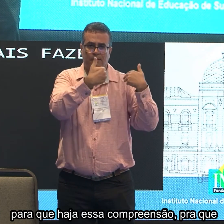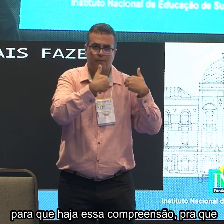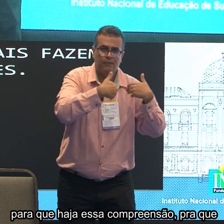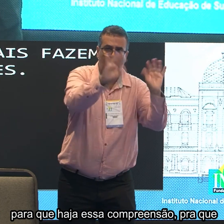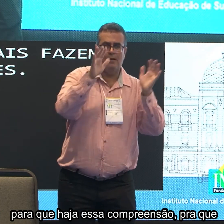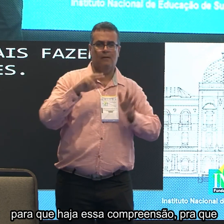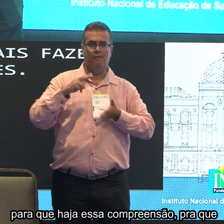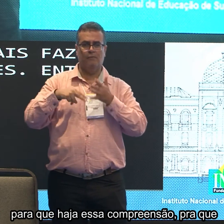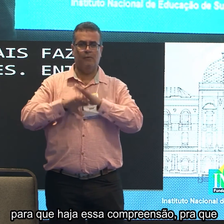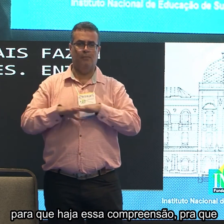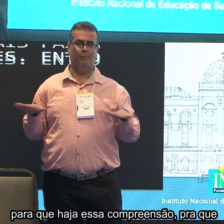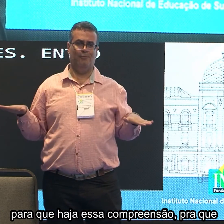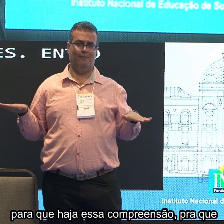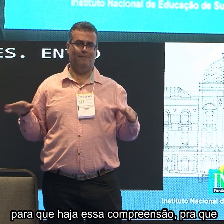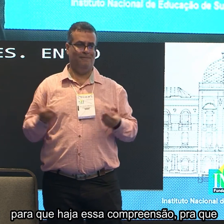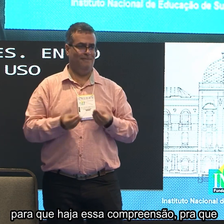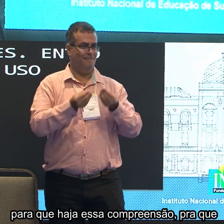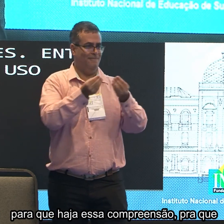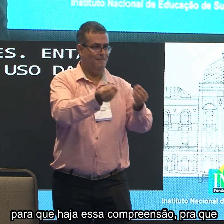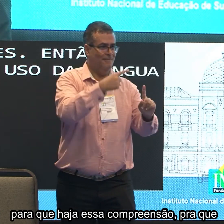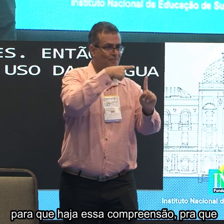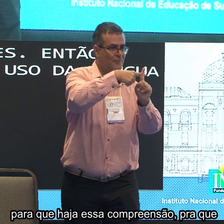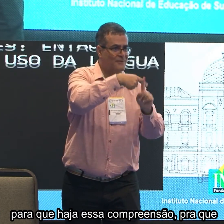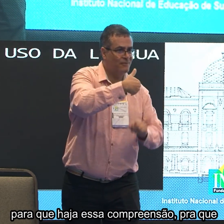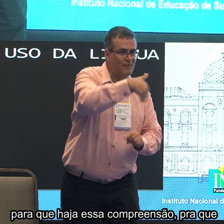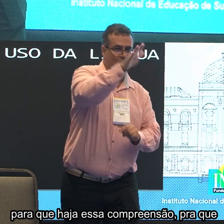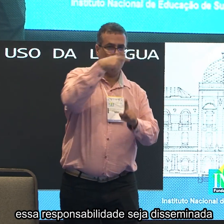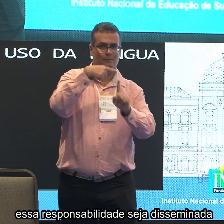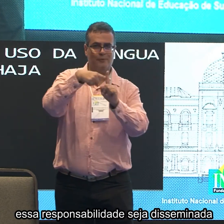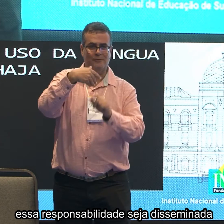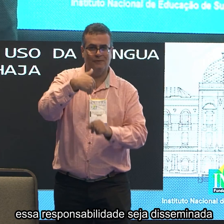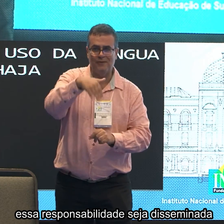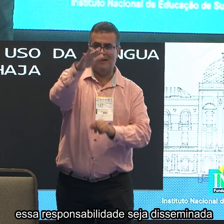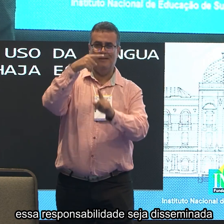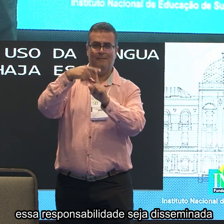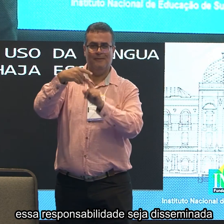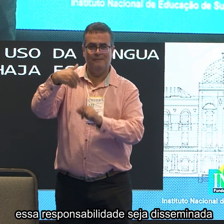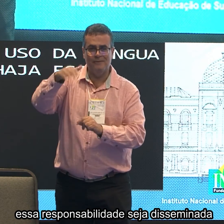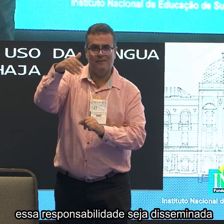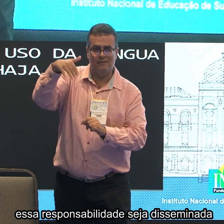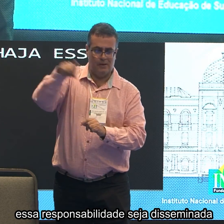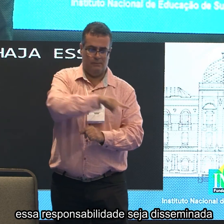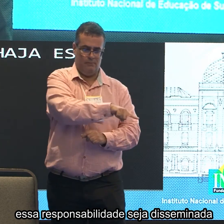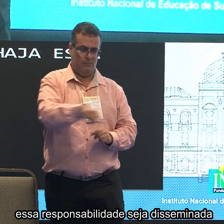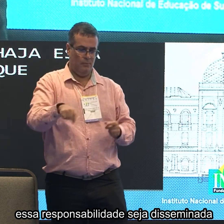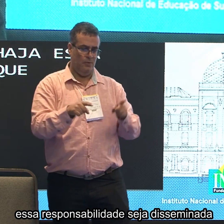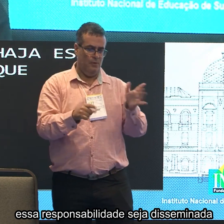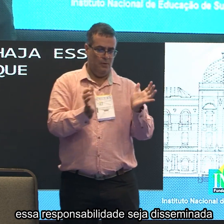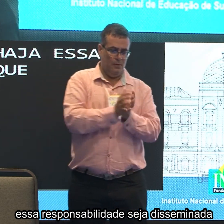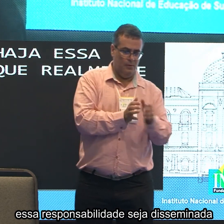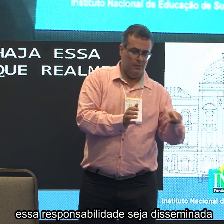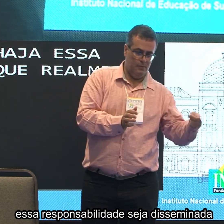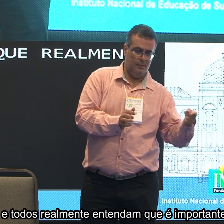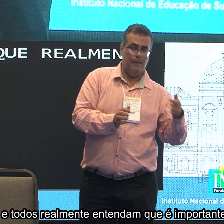essa compreensão e para que realmente isso seja, essa responsabilidade, ela seja disseminada e